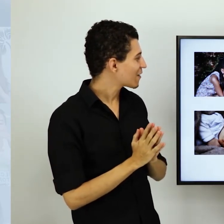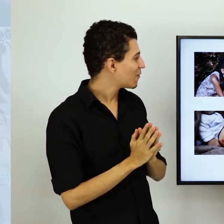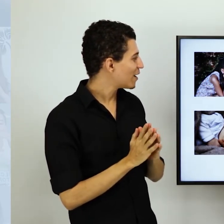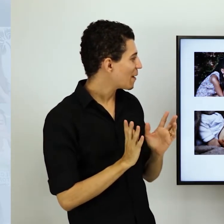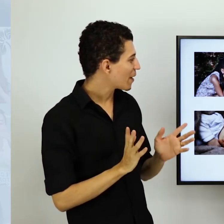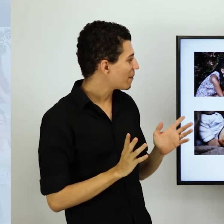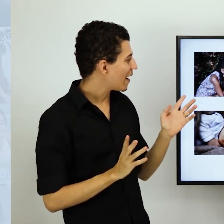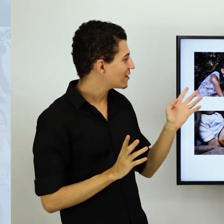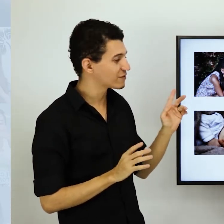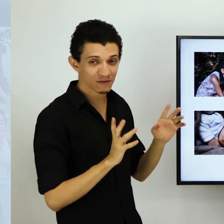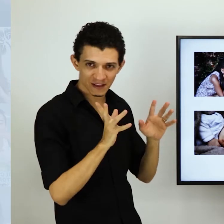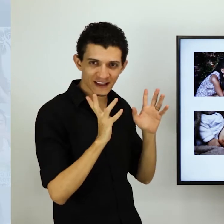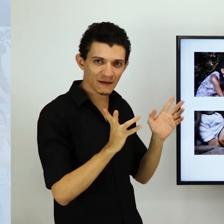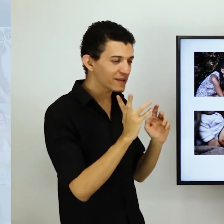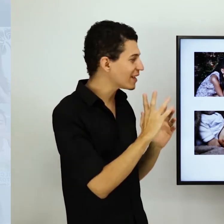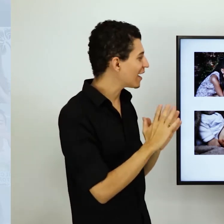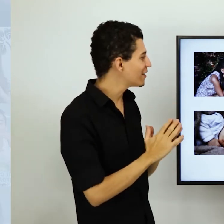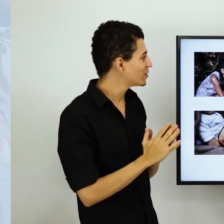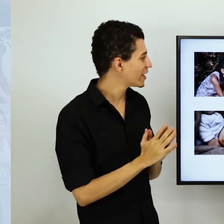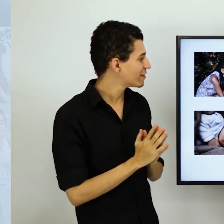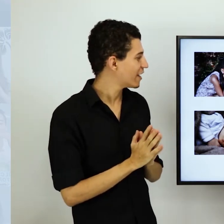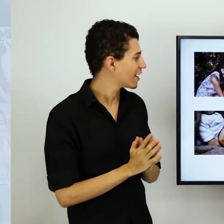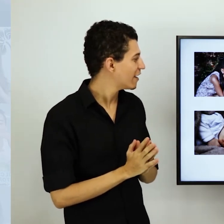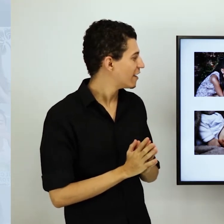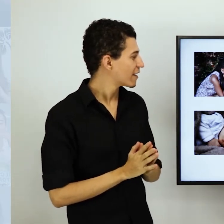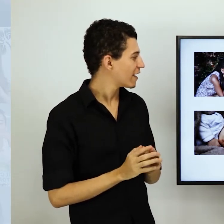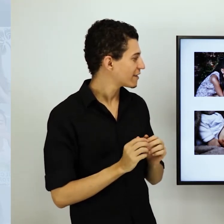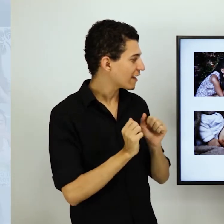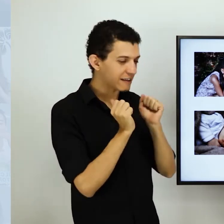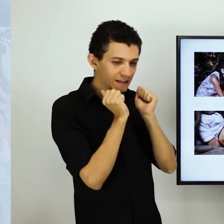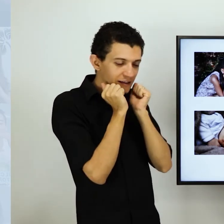com o olhar para baixo, vamos tentar imitar aqui o jeito dela, que ela está aqui, né?